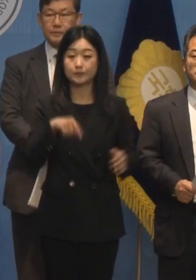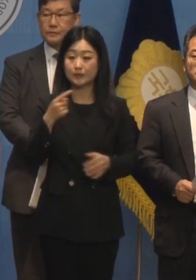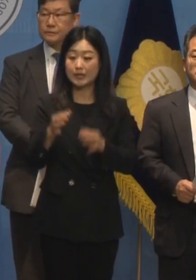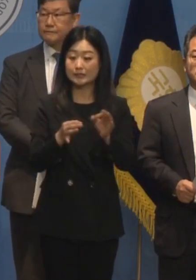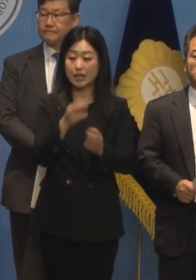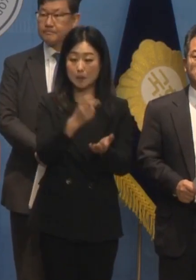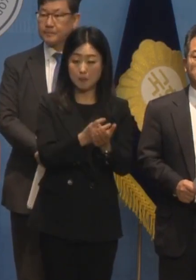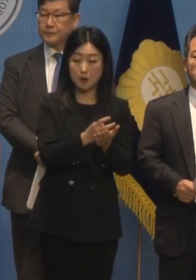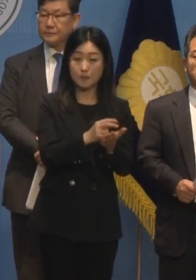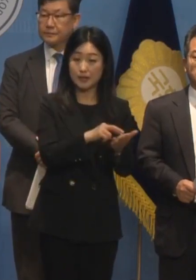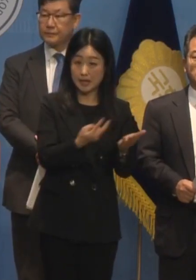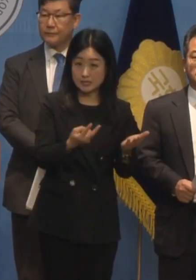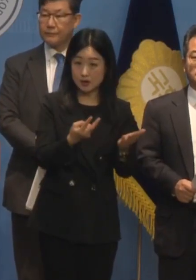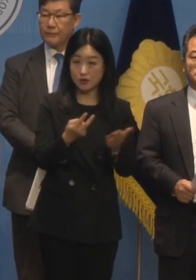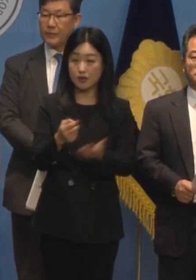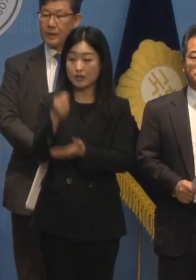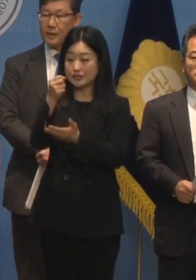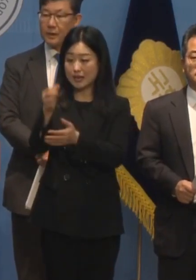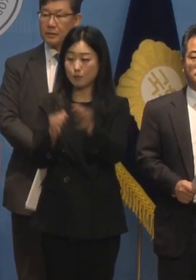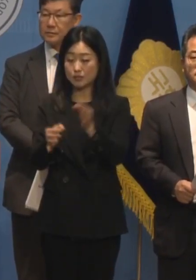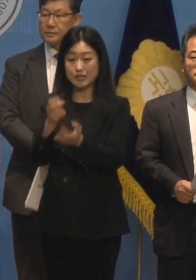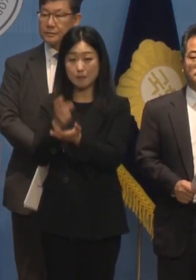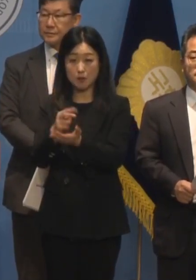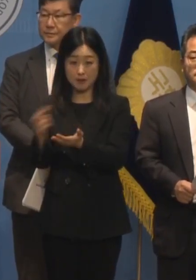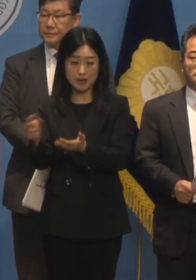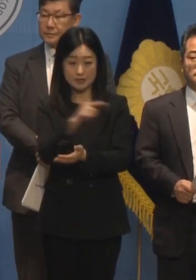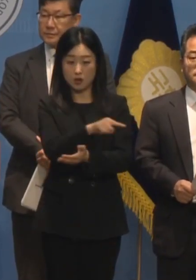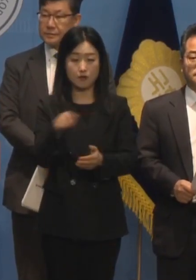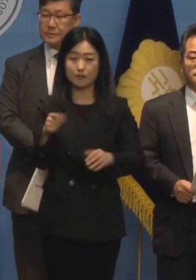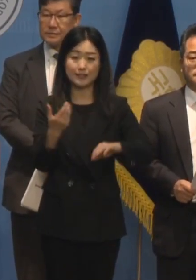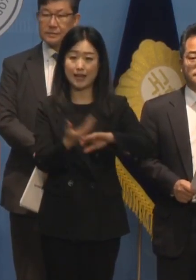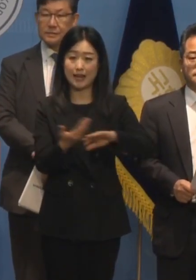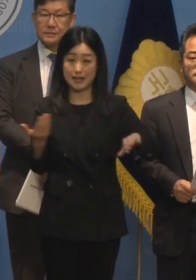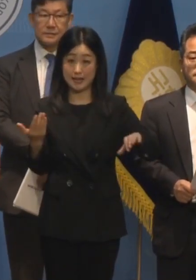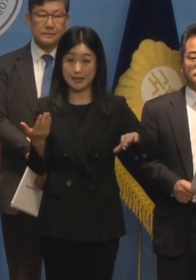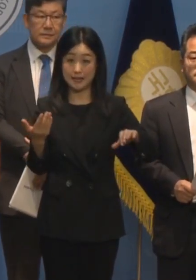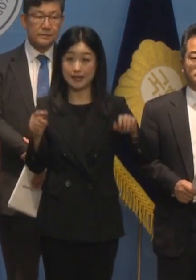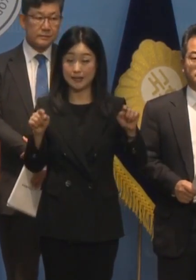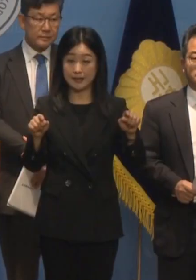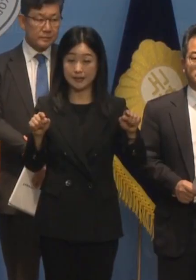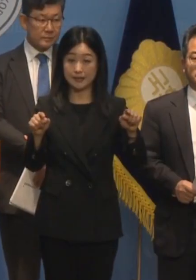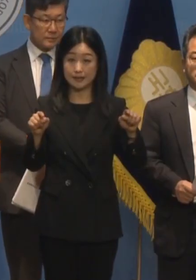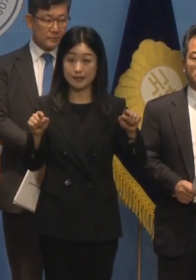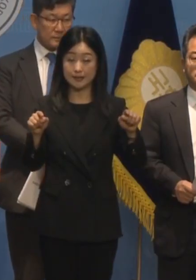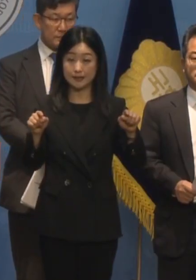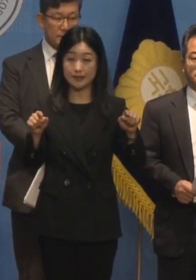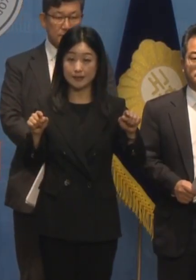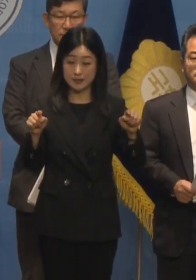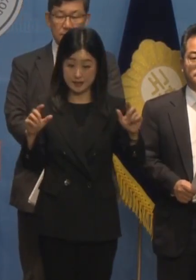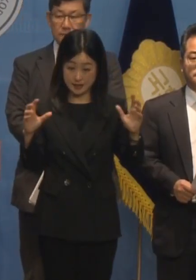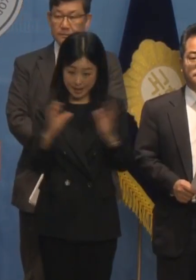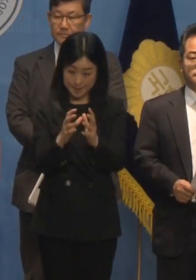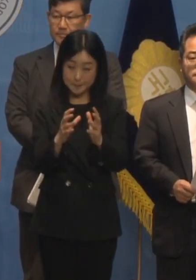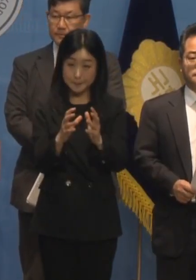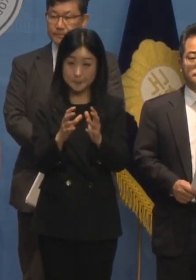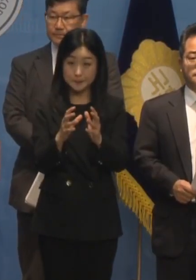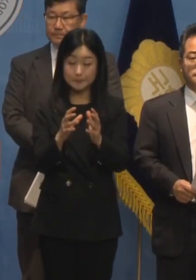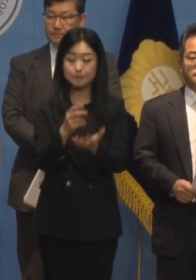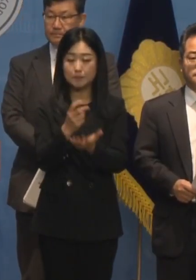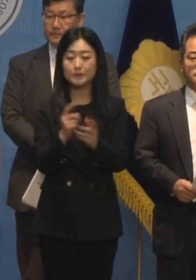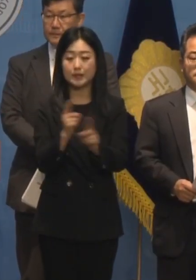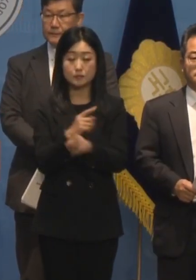개정과 자본시장법의 그 제도 개선은 이게 선택의 문제가 아니다. 이게 함께 보완되고 병행돼야 할